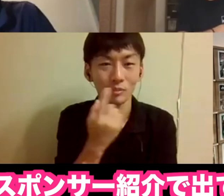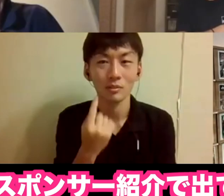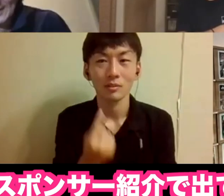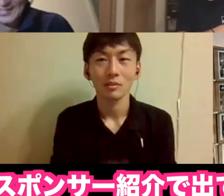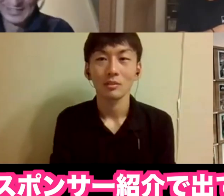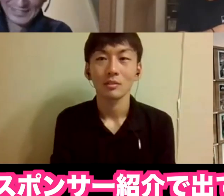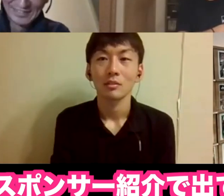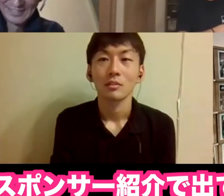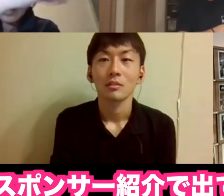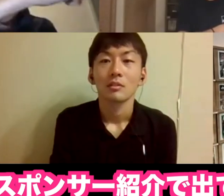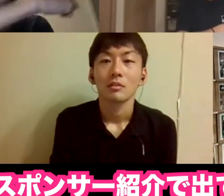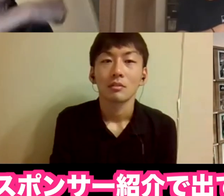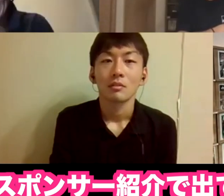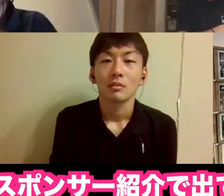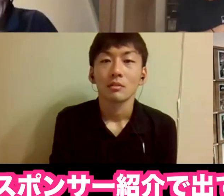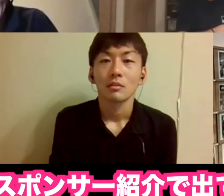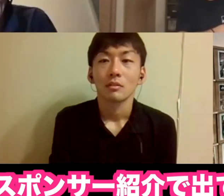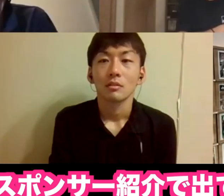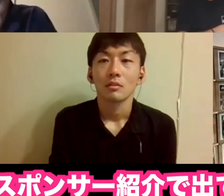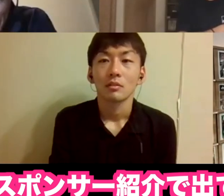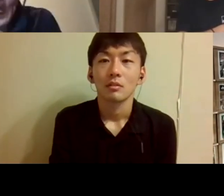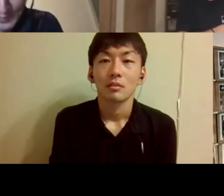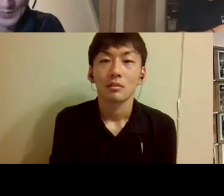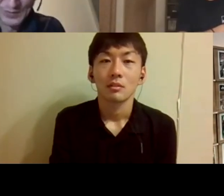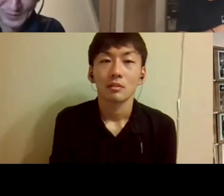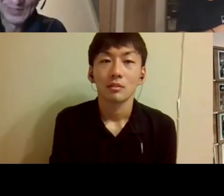ブーバー白すーっ